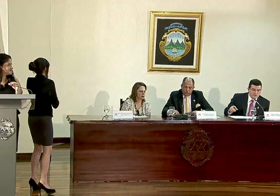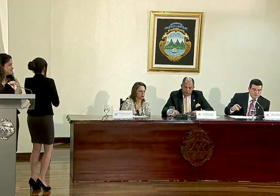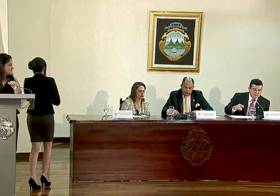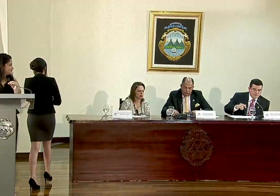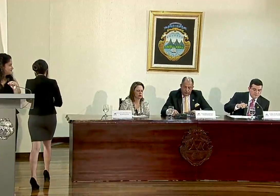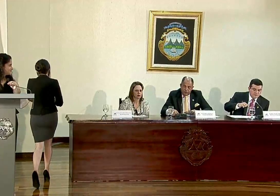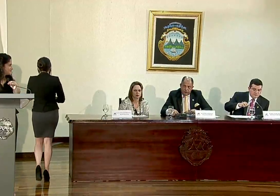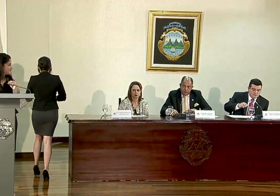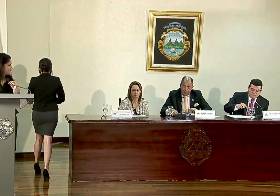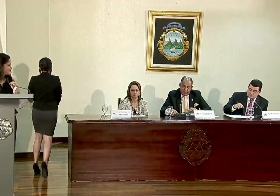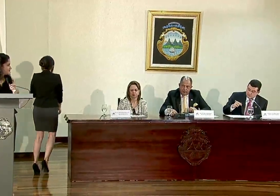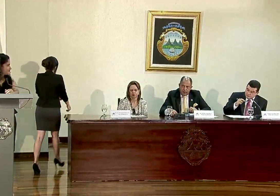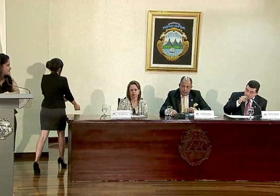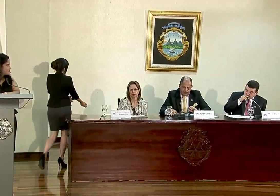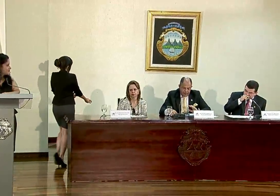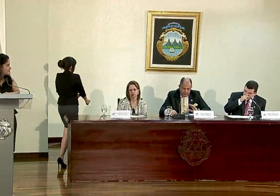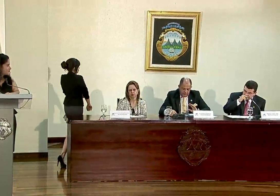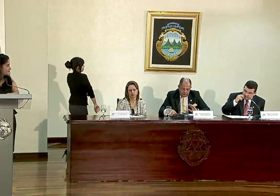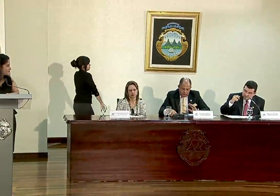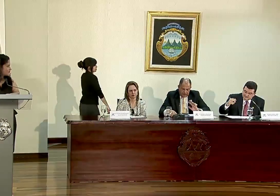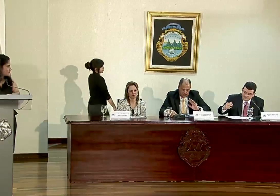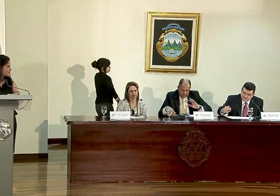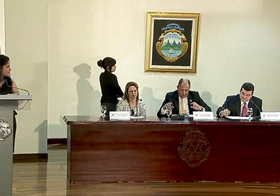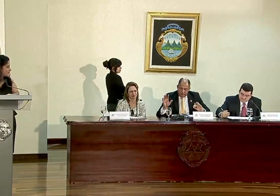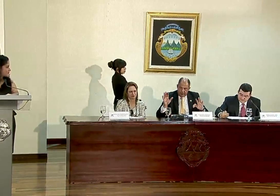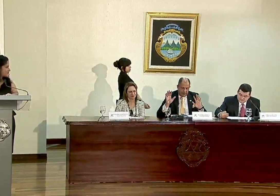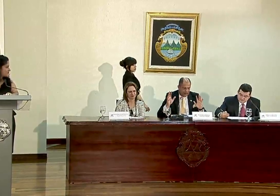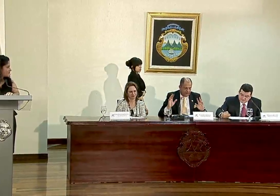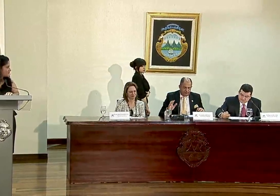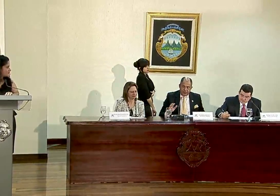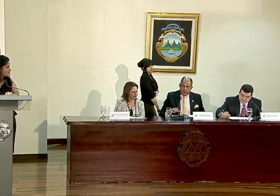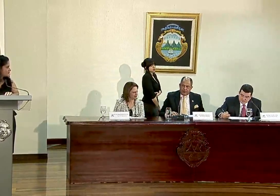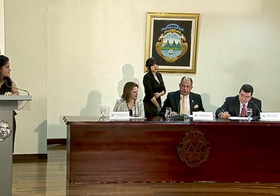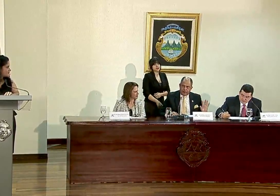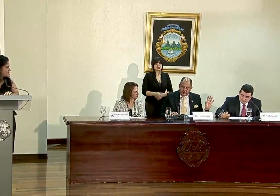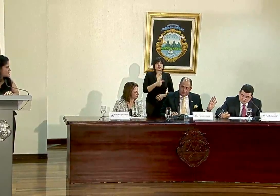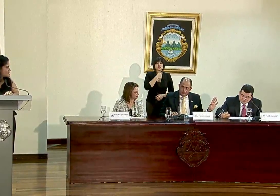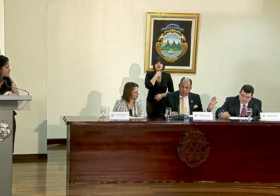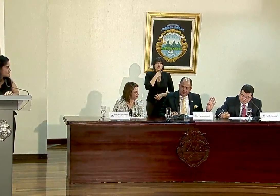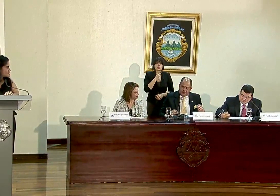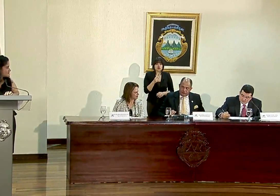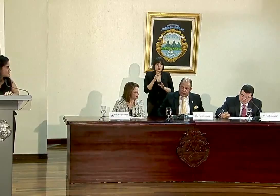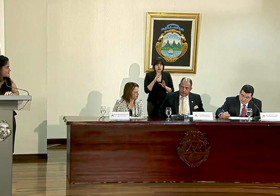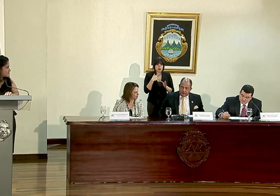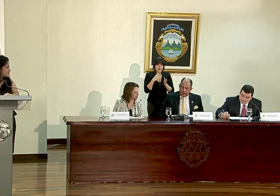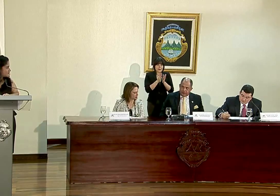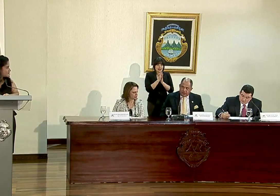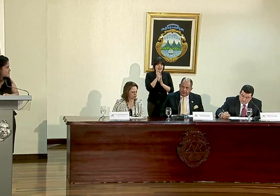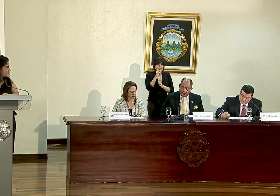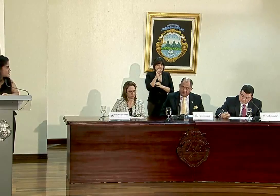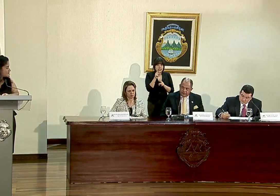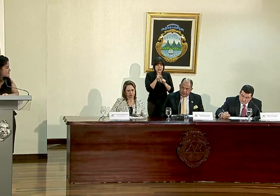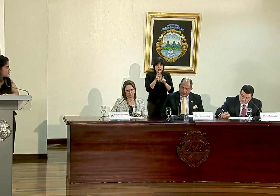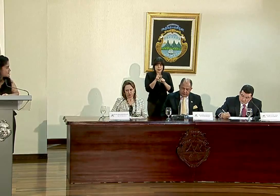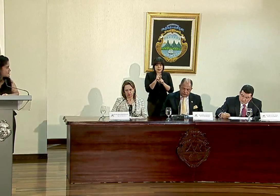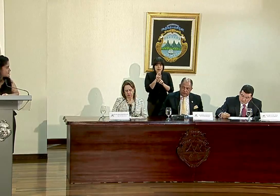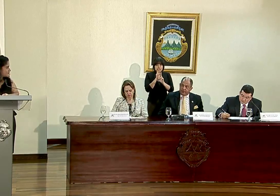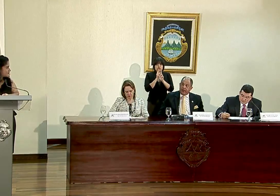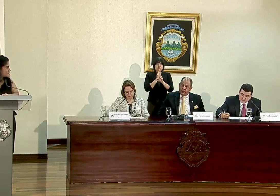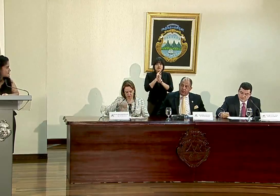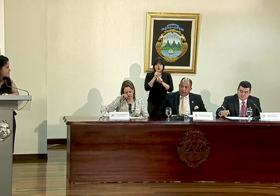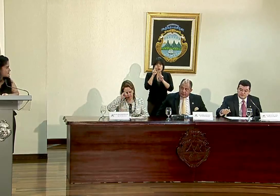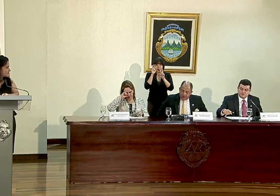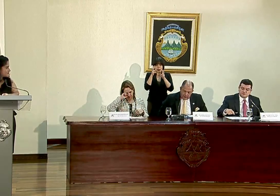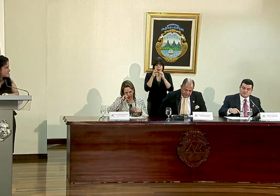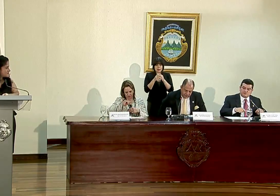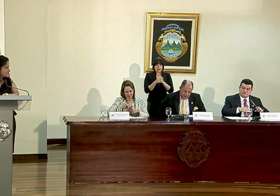con mucho gusto yo voy a voy a atender las preguntas y voy a pedirle a don Sergio también que lo haga porque efectivamente es un